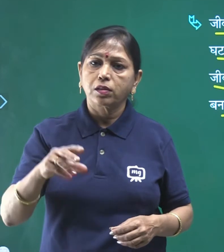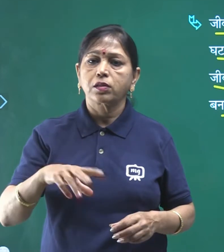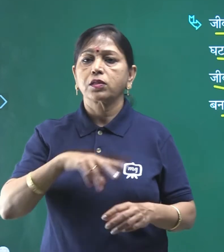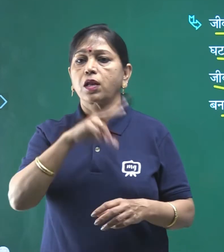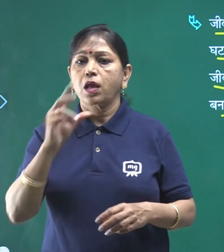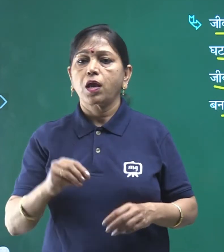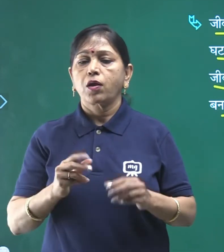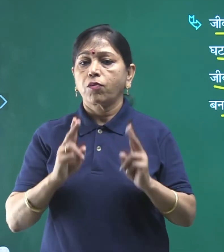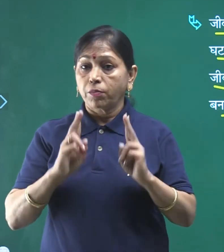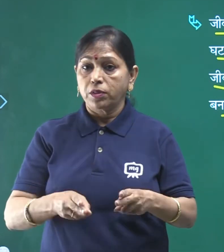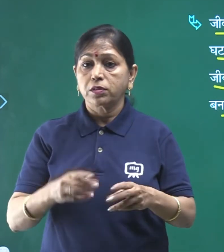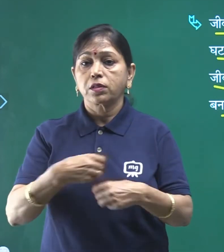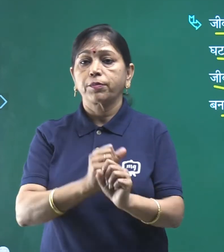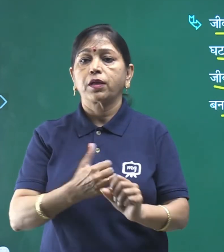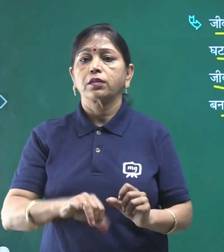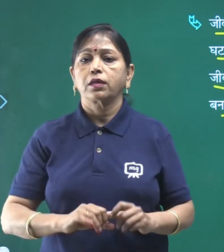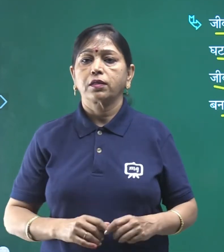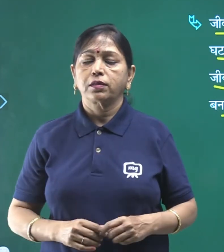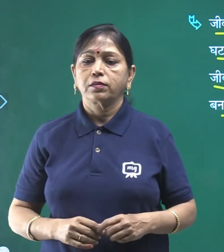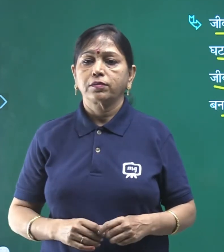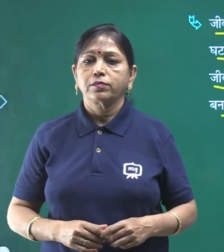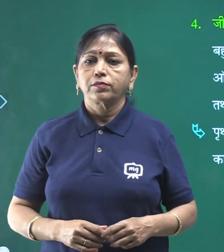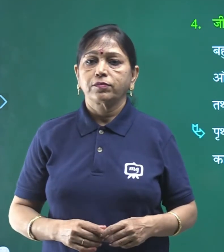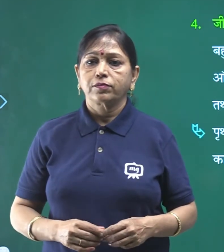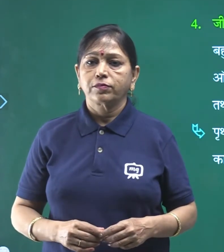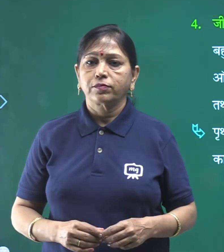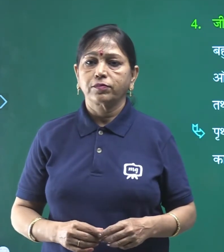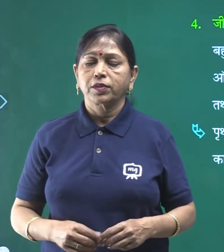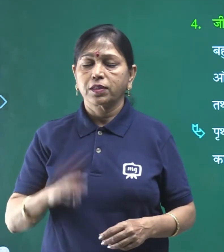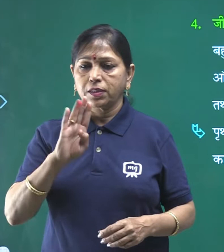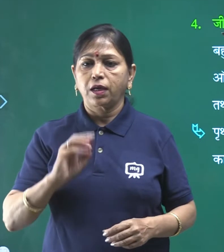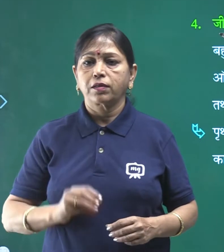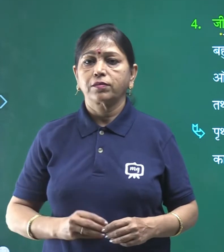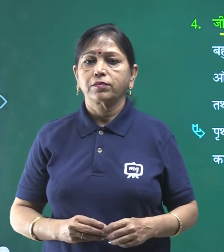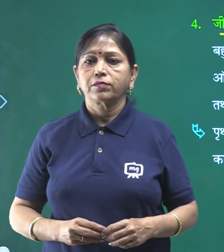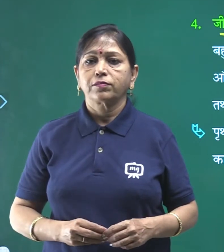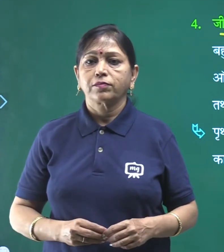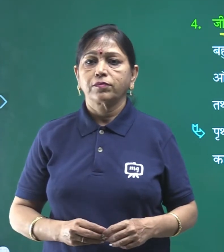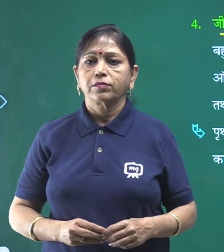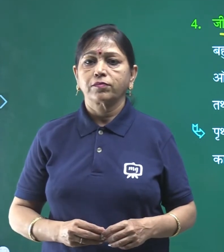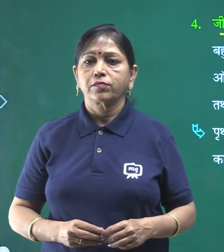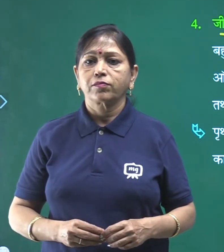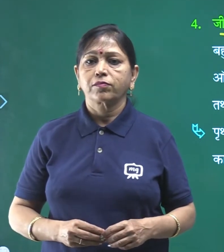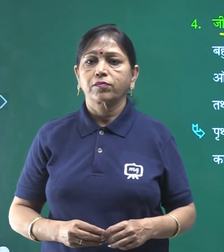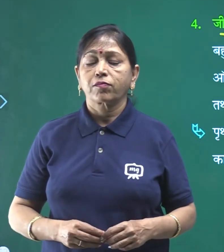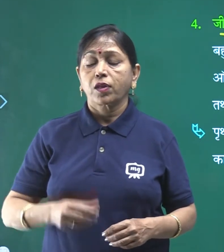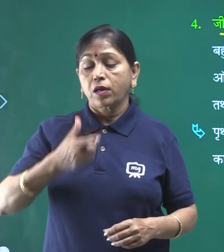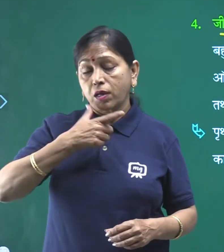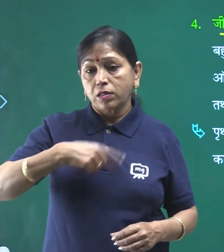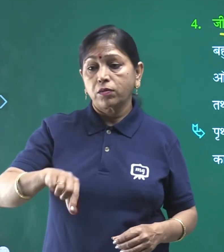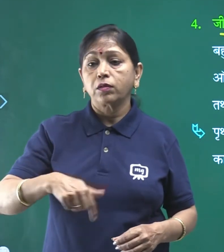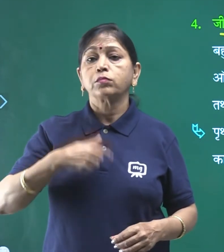है हुआ था 24 जून के स्वास्थ्य वायु